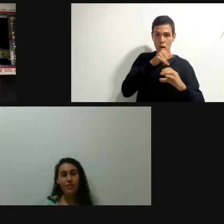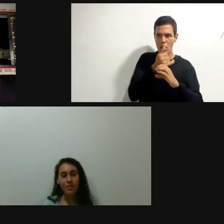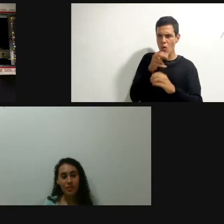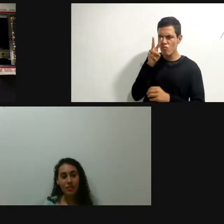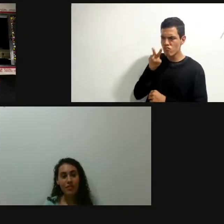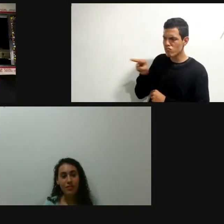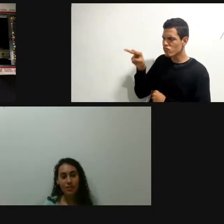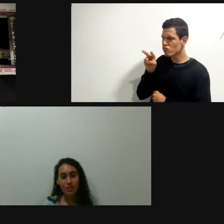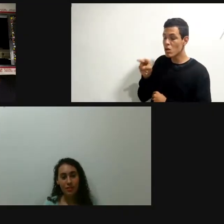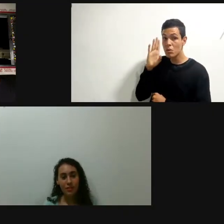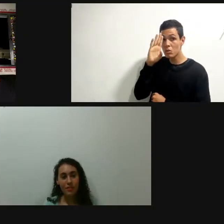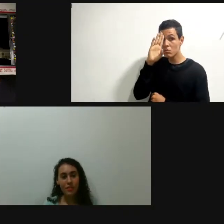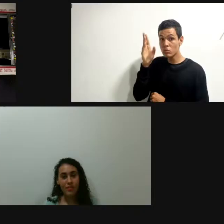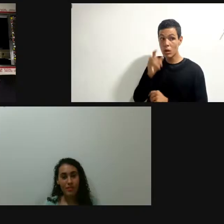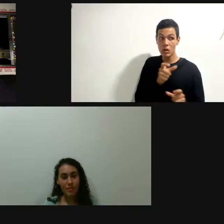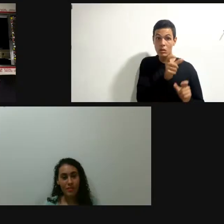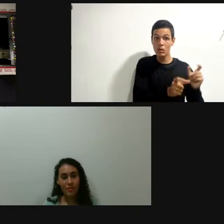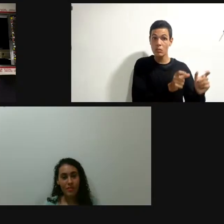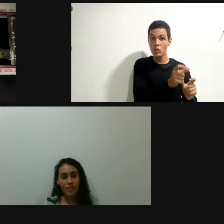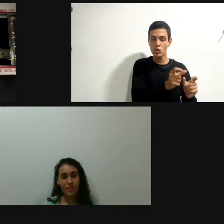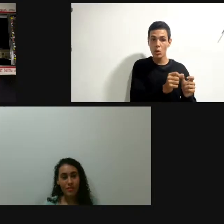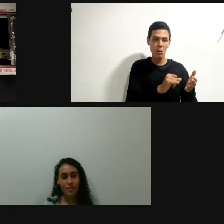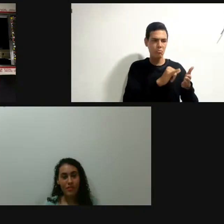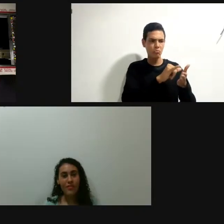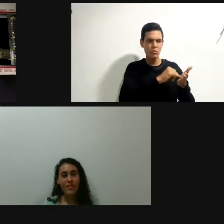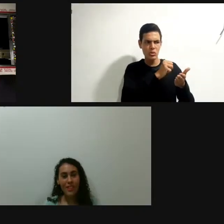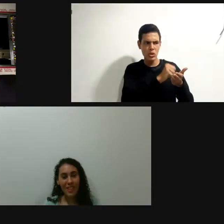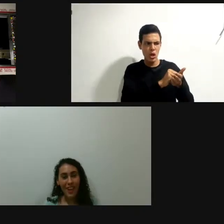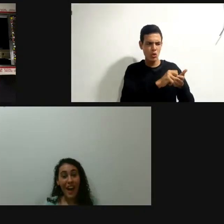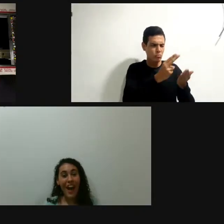de série, de filme. O Carlos é um exemplo.